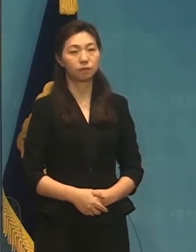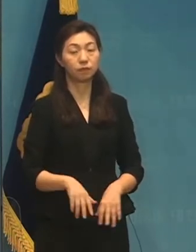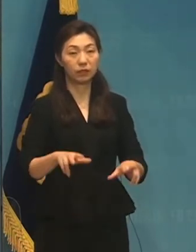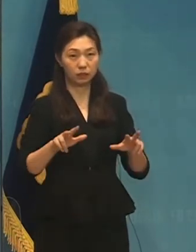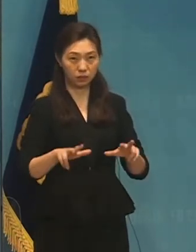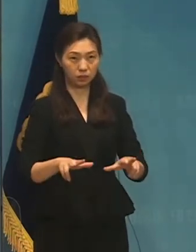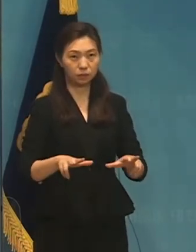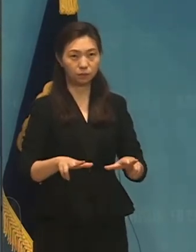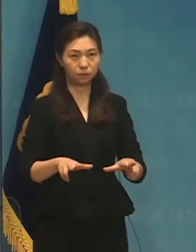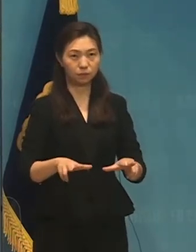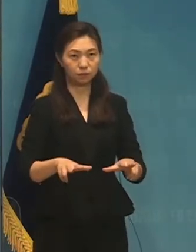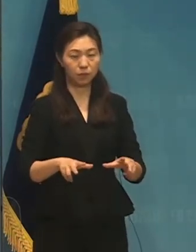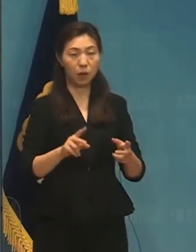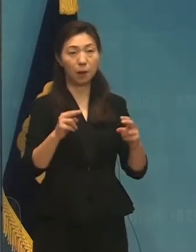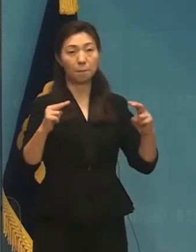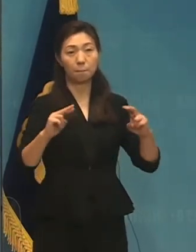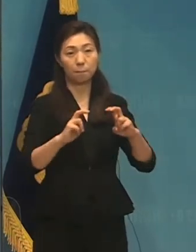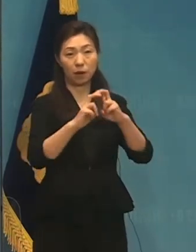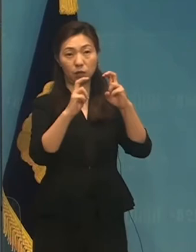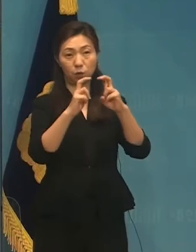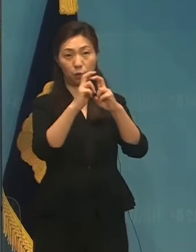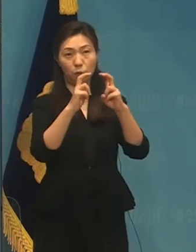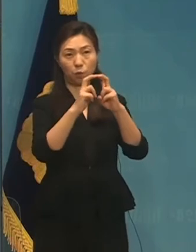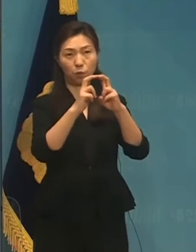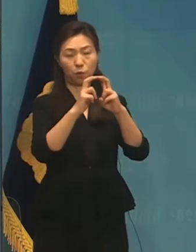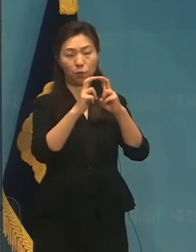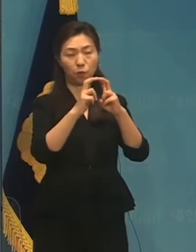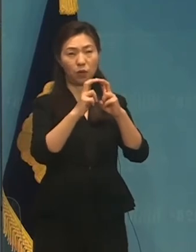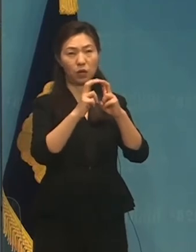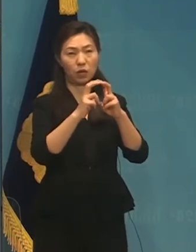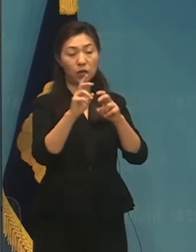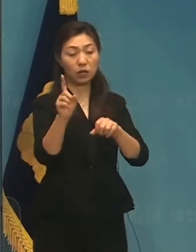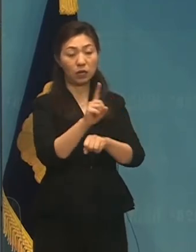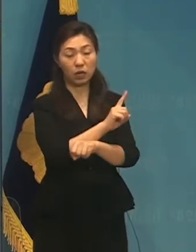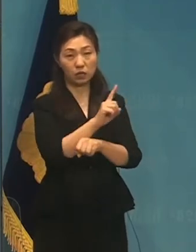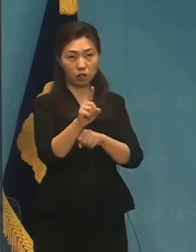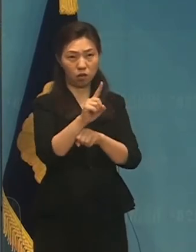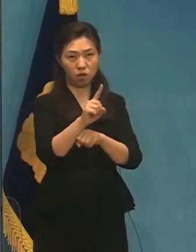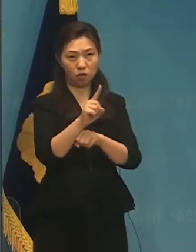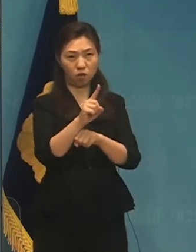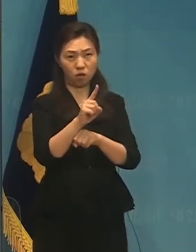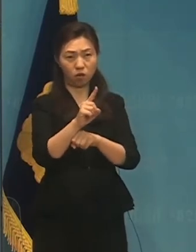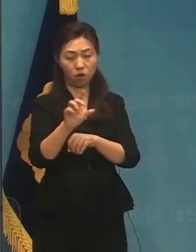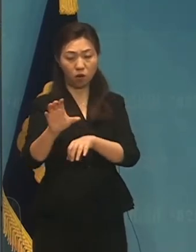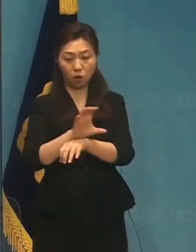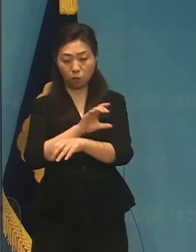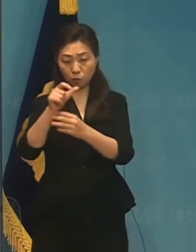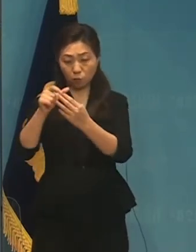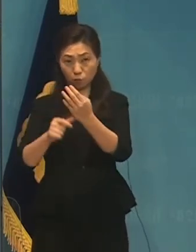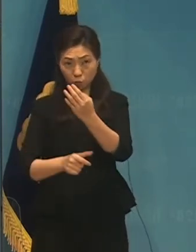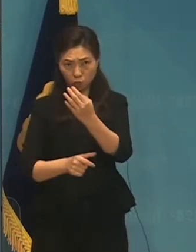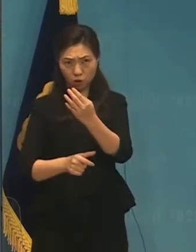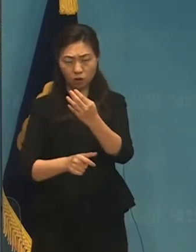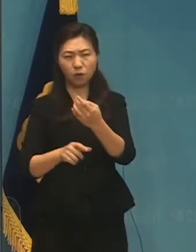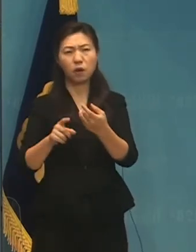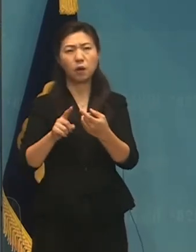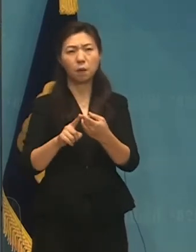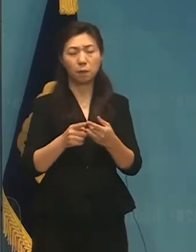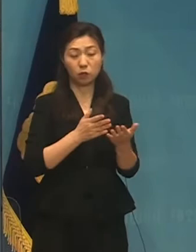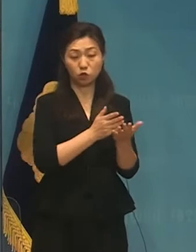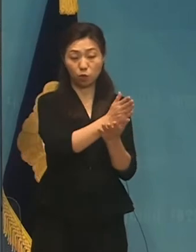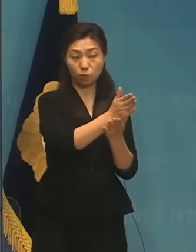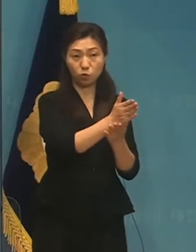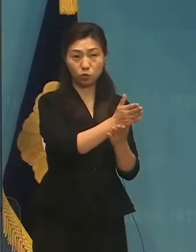지금 반도체, 데이터과학, 소프트웨어 분석 등은 심각한 구인난을 겪고